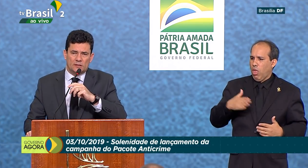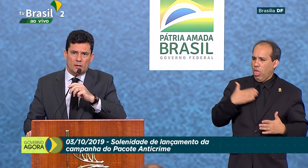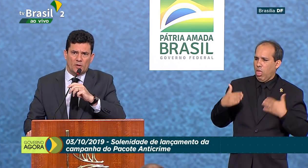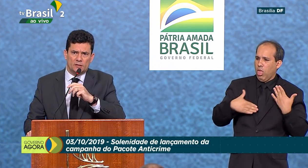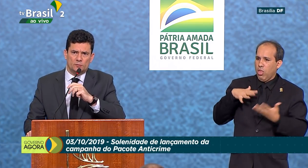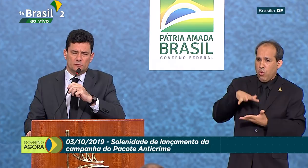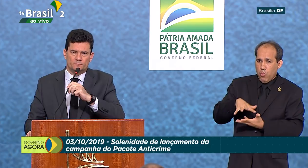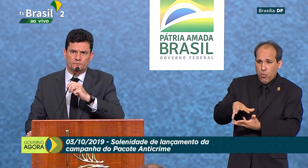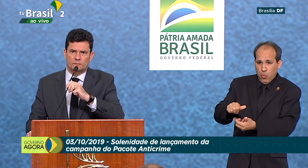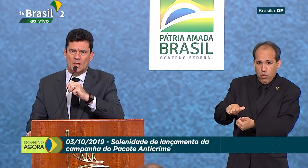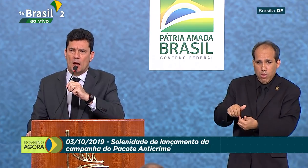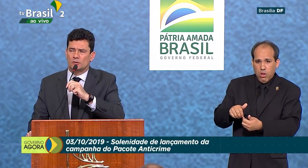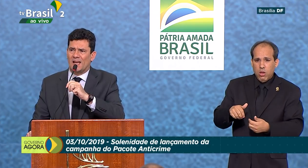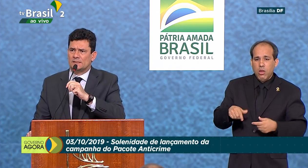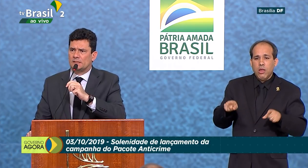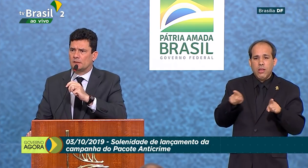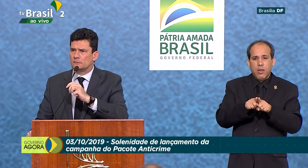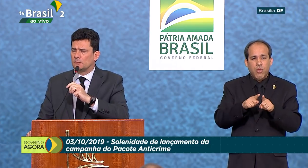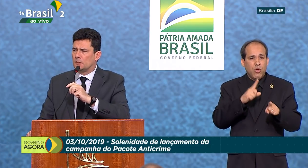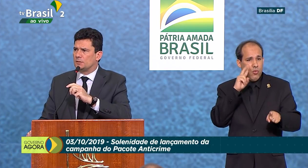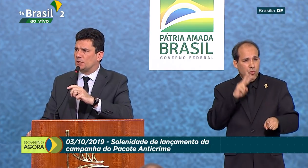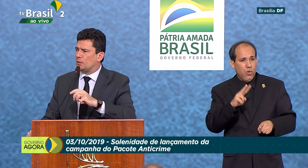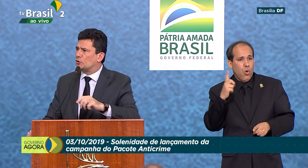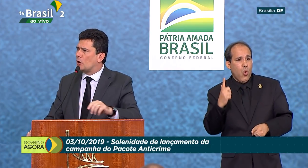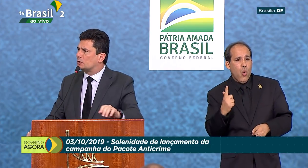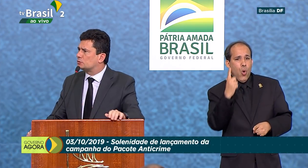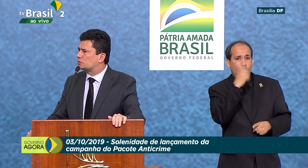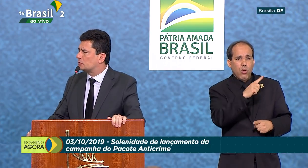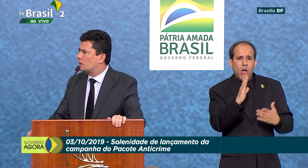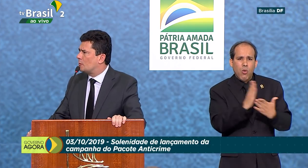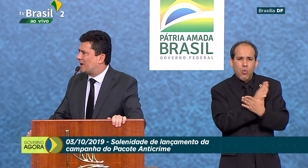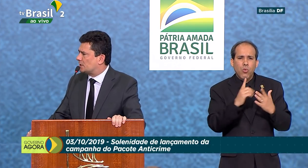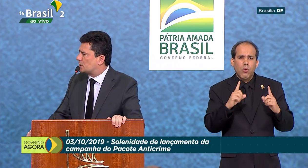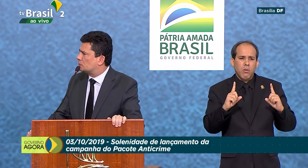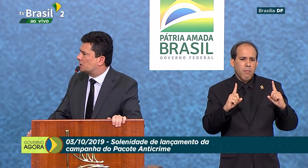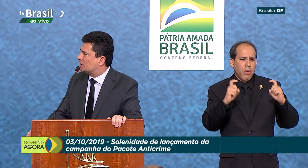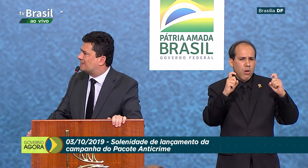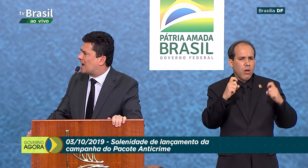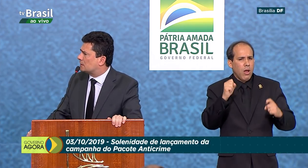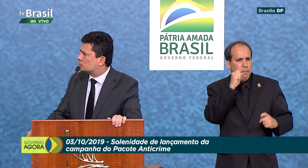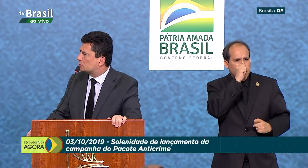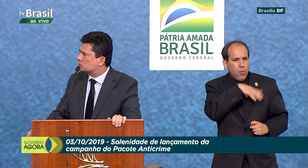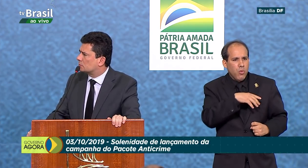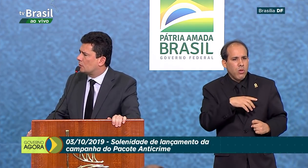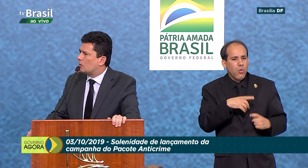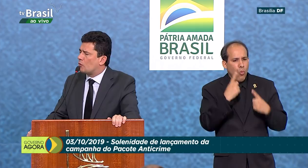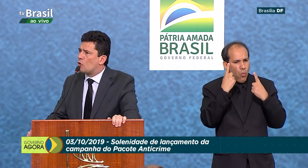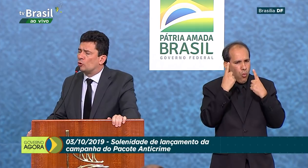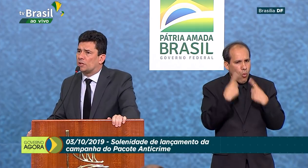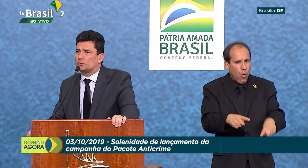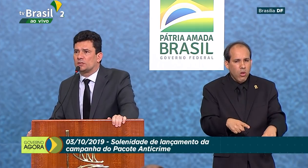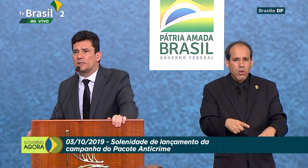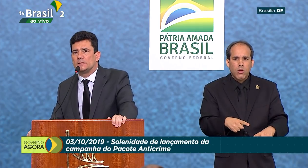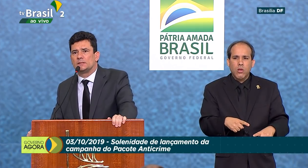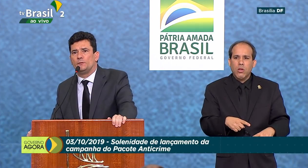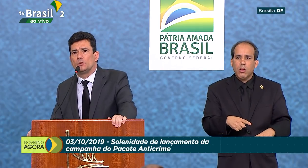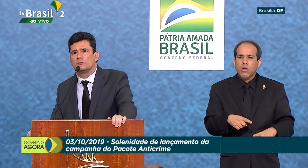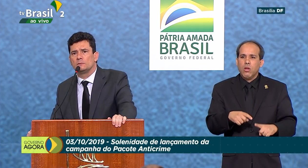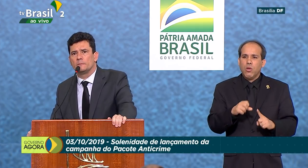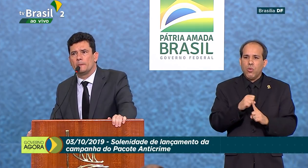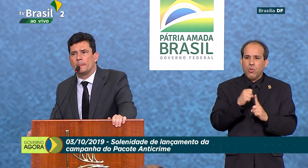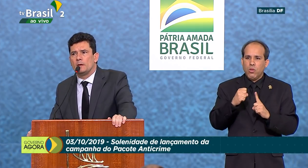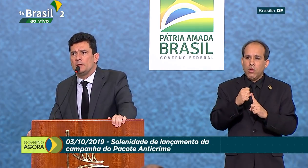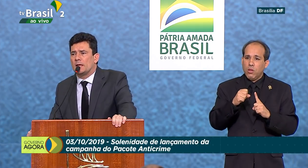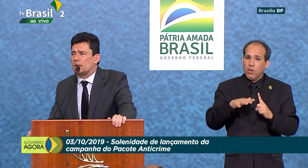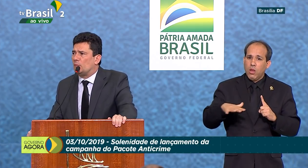Nós vimos até mesmo a audácia de criminosos praticando atentados contra a sociedade